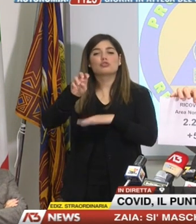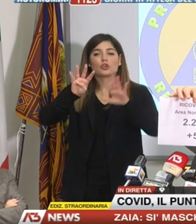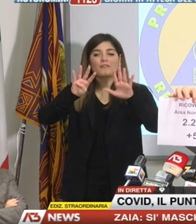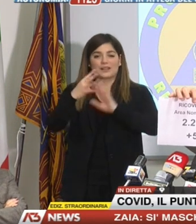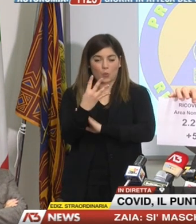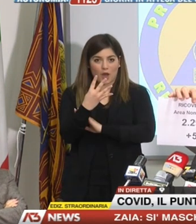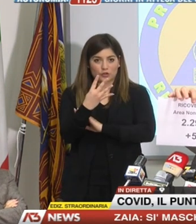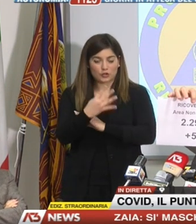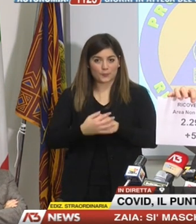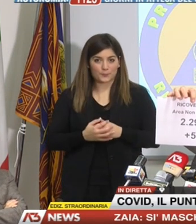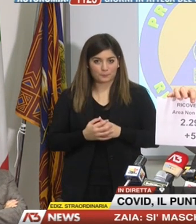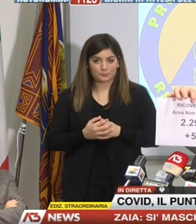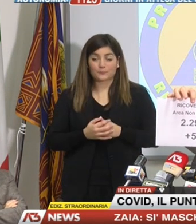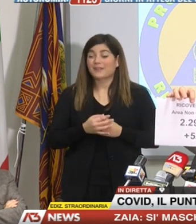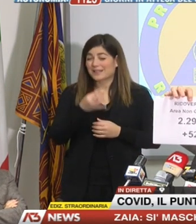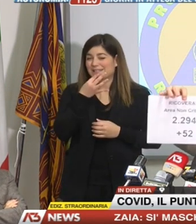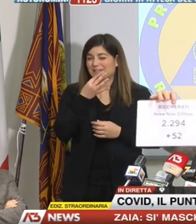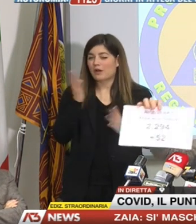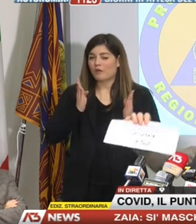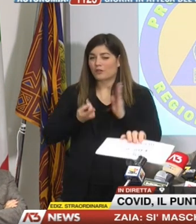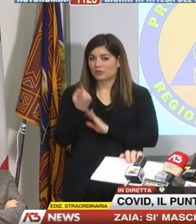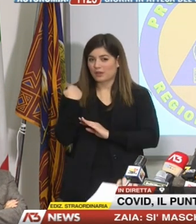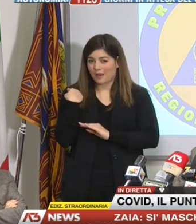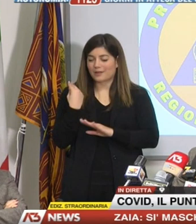2.294, più 52,